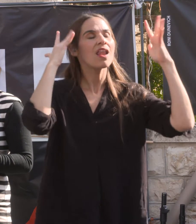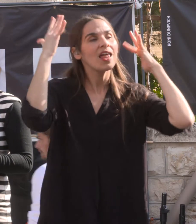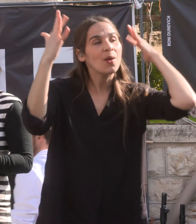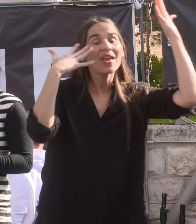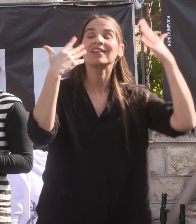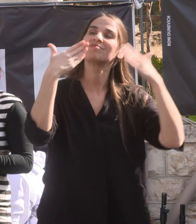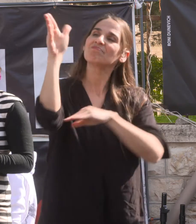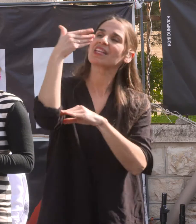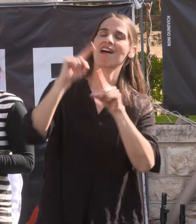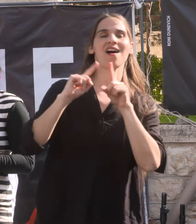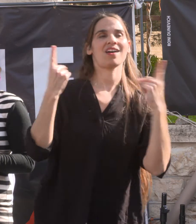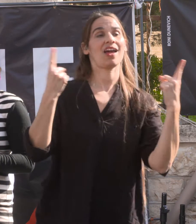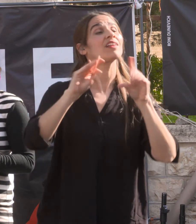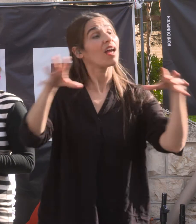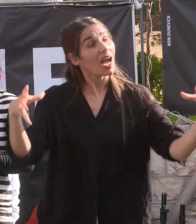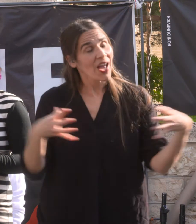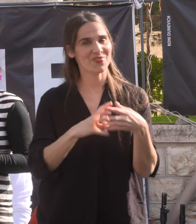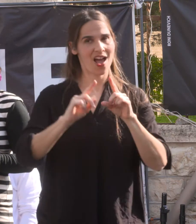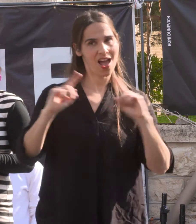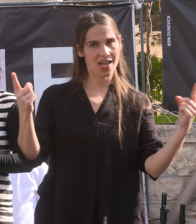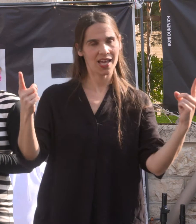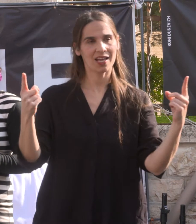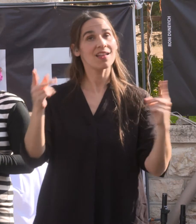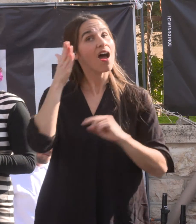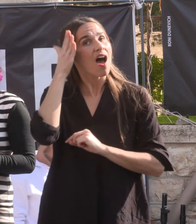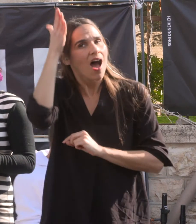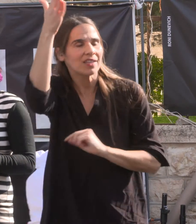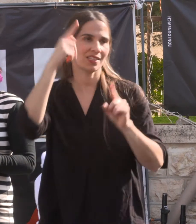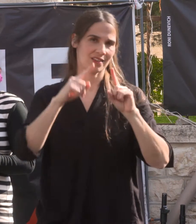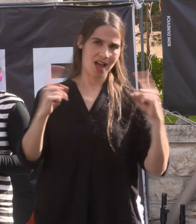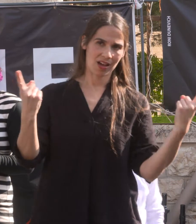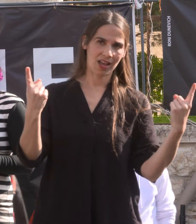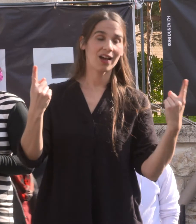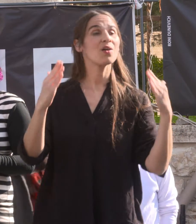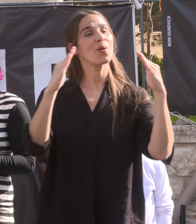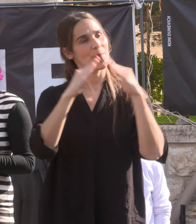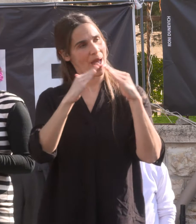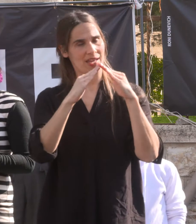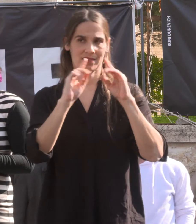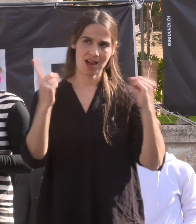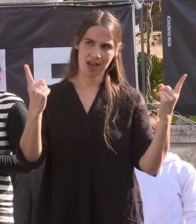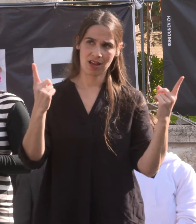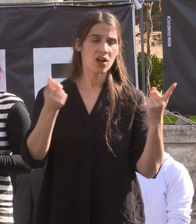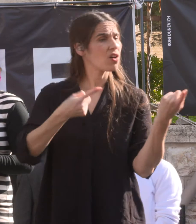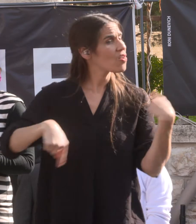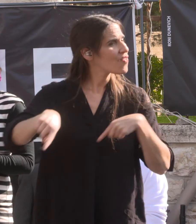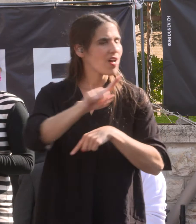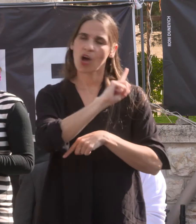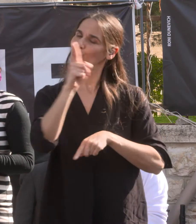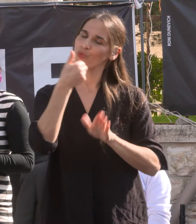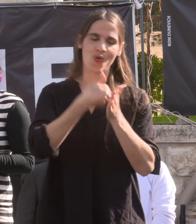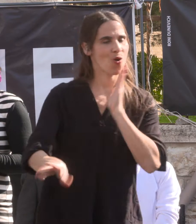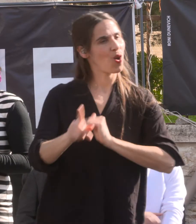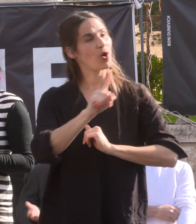מדינה אחרת, חברה אחרת, עתיד אחר ובית אחר. ואנחנו לא